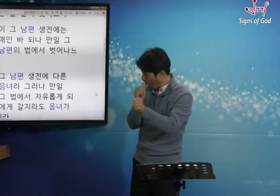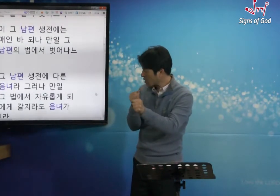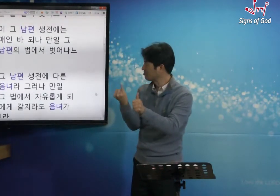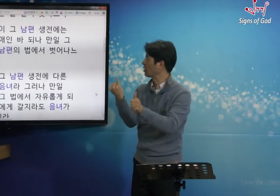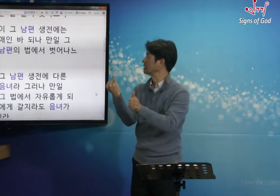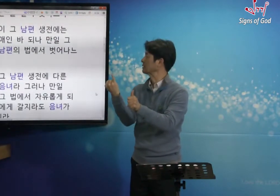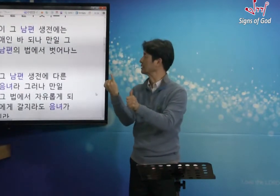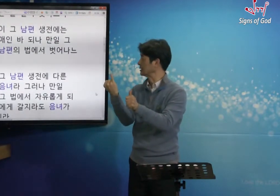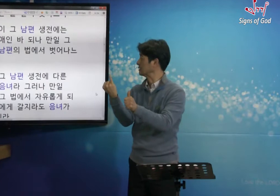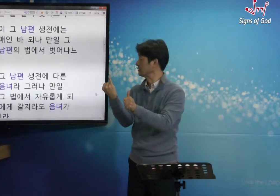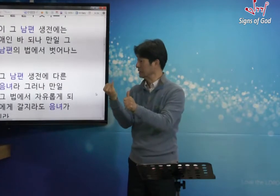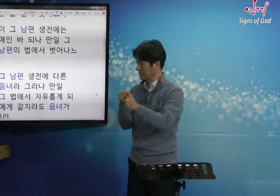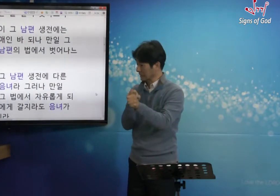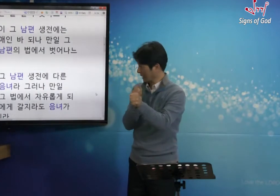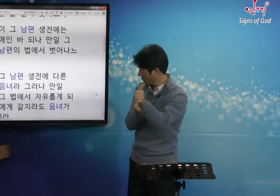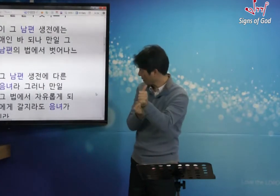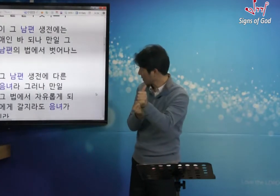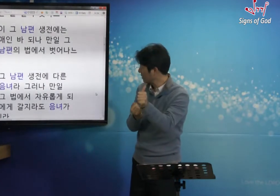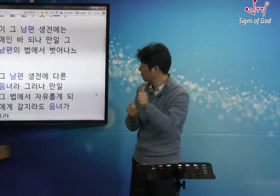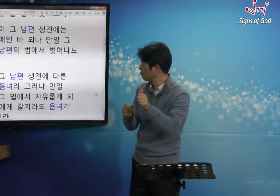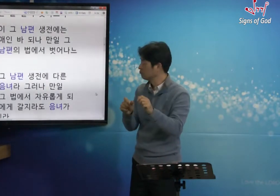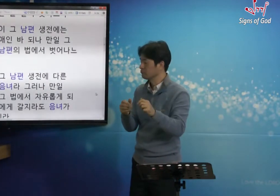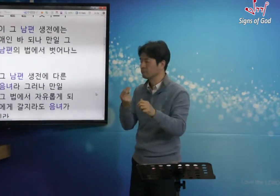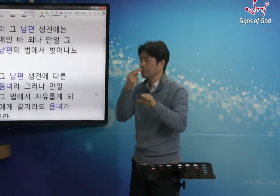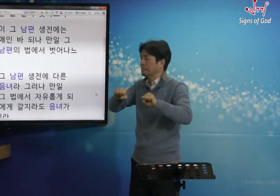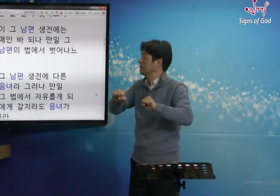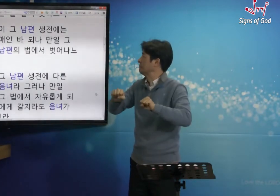남편이 있는 여인이 그 남편 생전에는